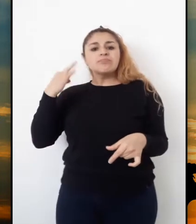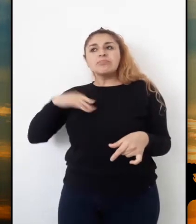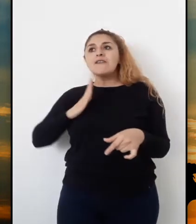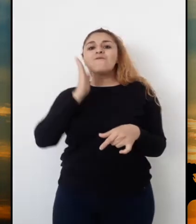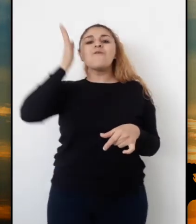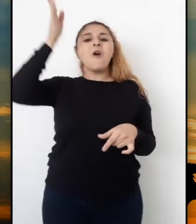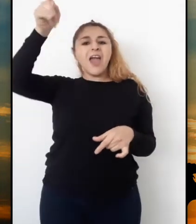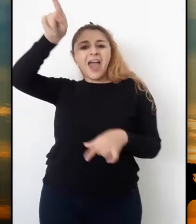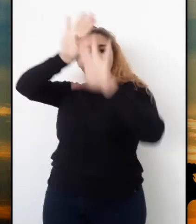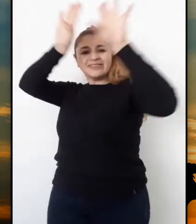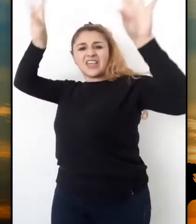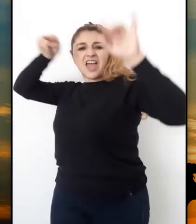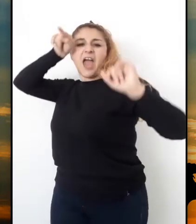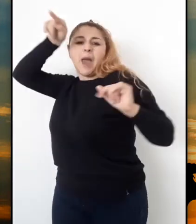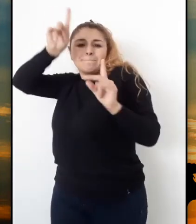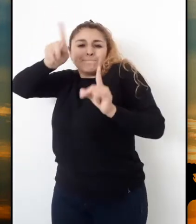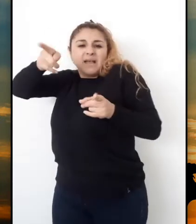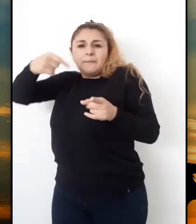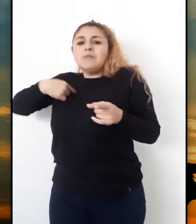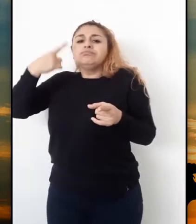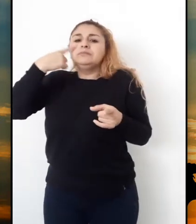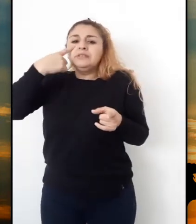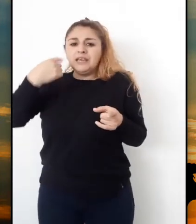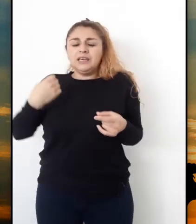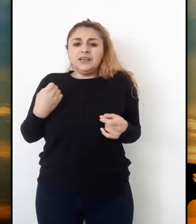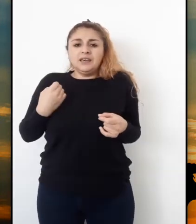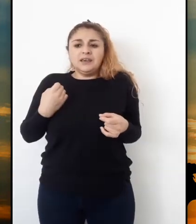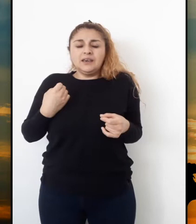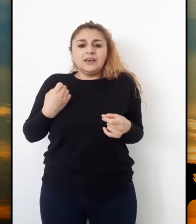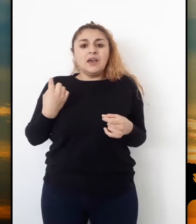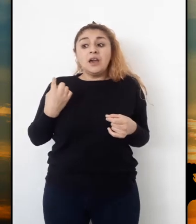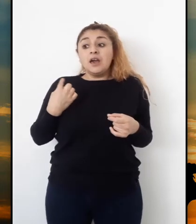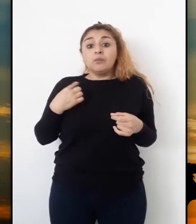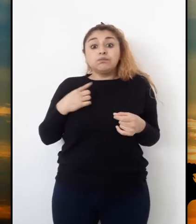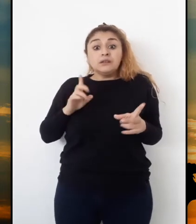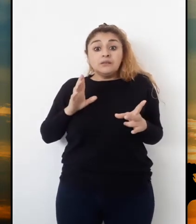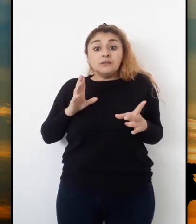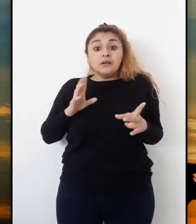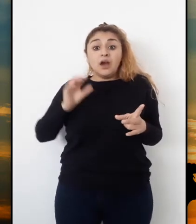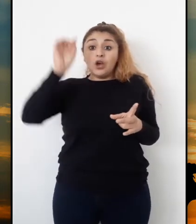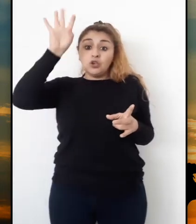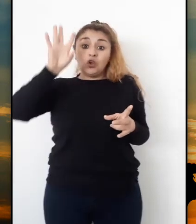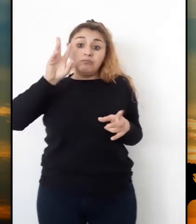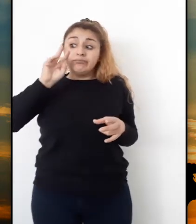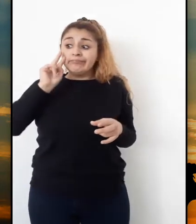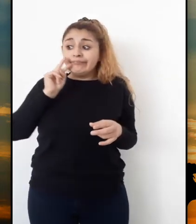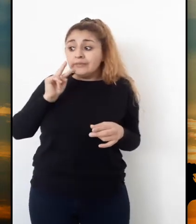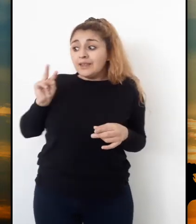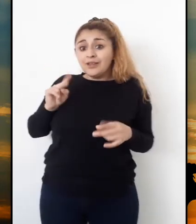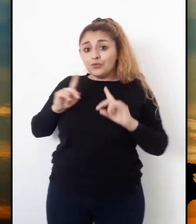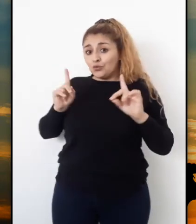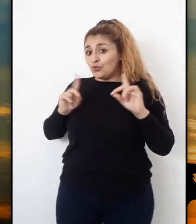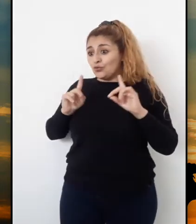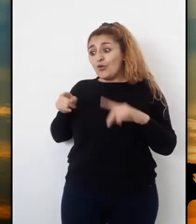pauvreté, que nadie desearía vivir su pobreza, mais le pauvre mourut, pero el pobre murió, et les anges